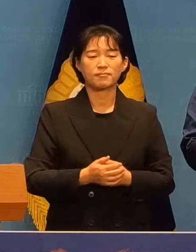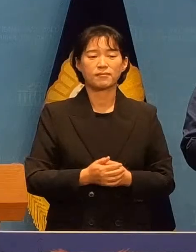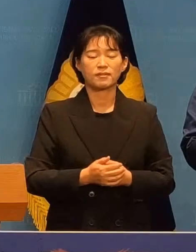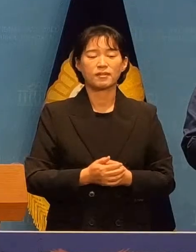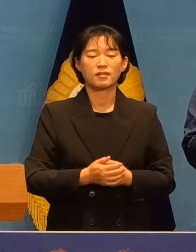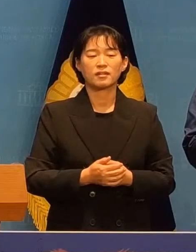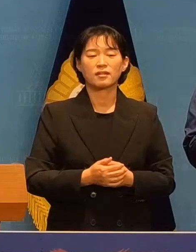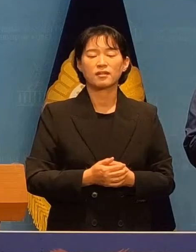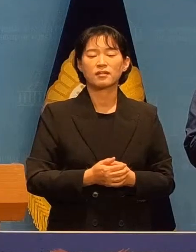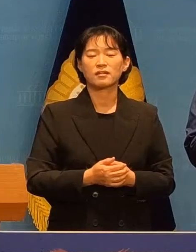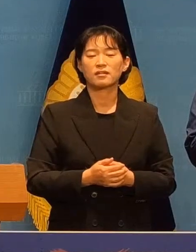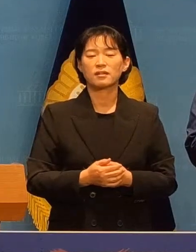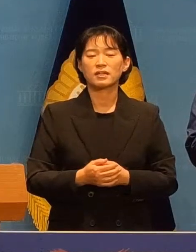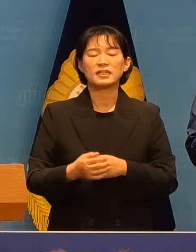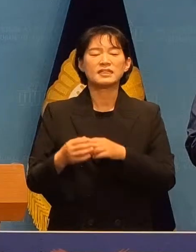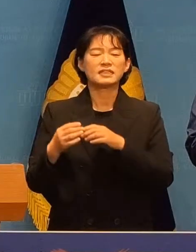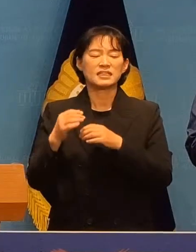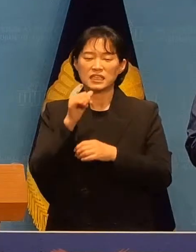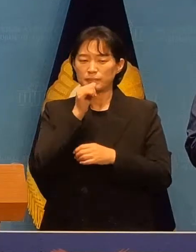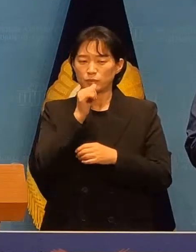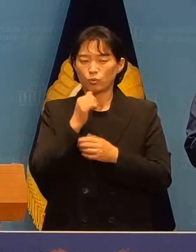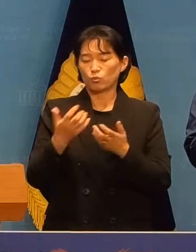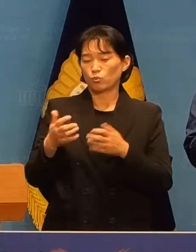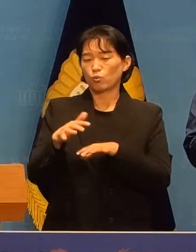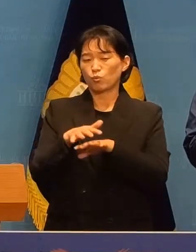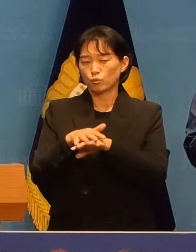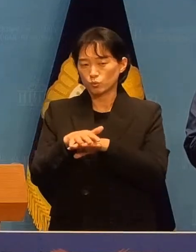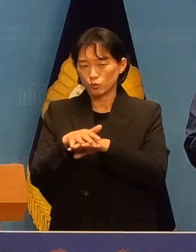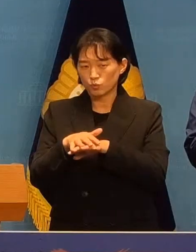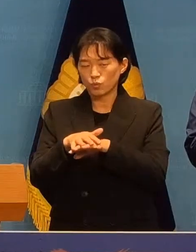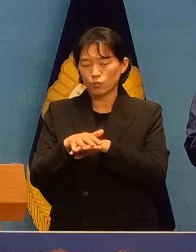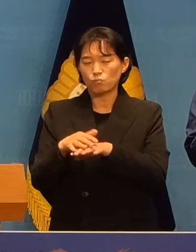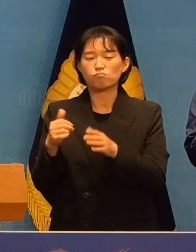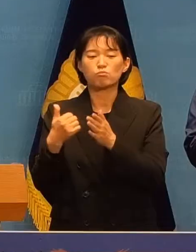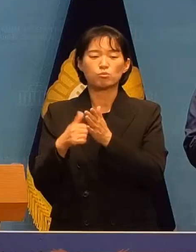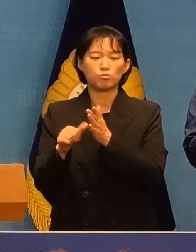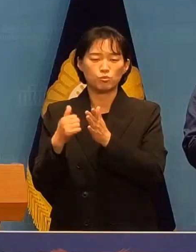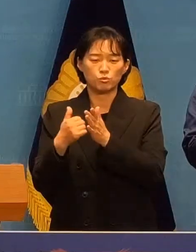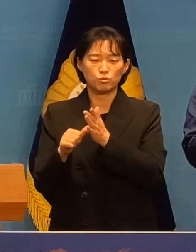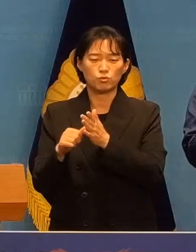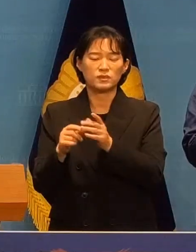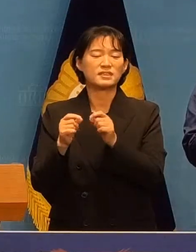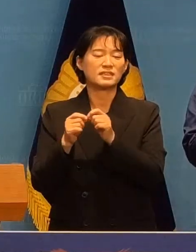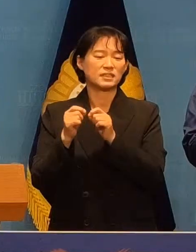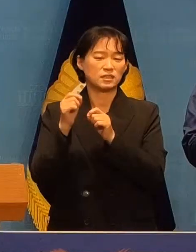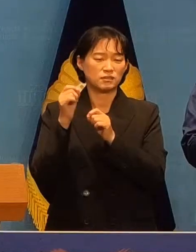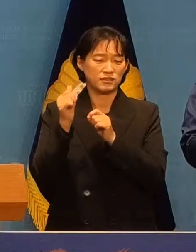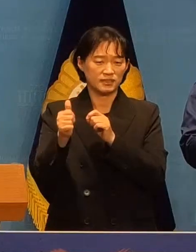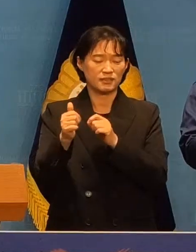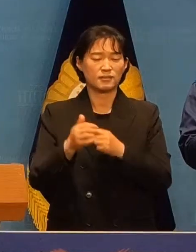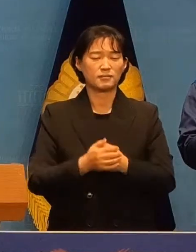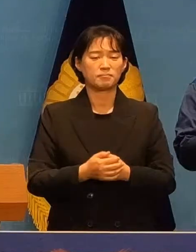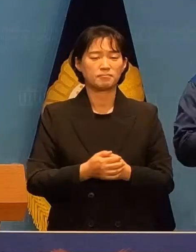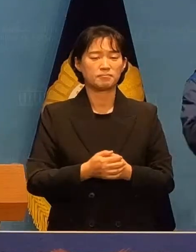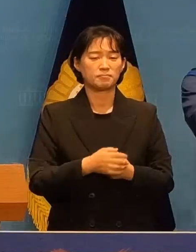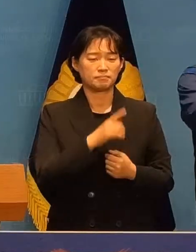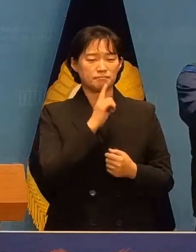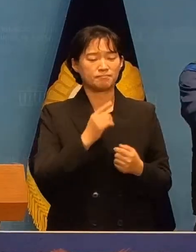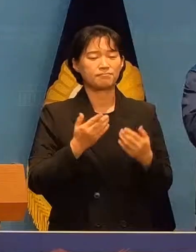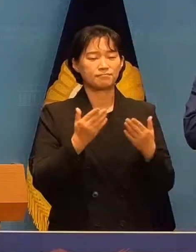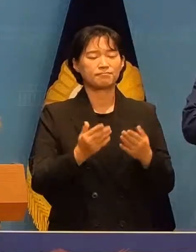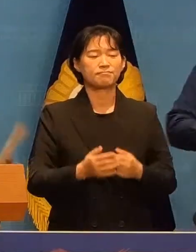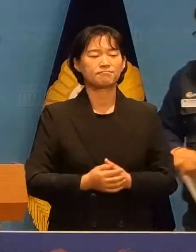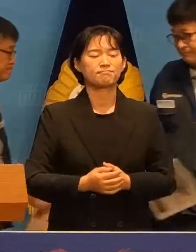지부장 그리고 금속노조 대전 충북 지부 GM 물류 지회 김용태 지회장님 이어서 발언 듣도록 하겠습니다.